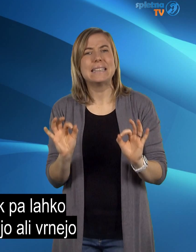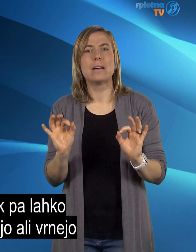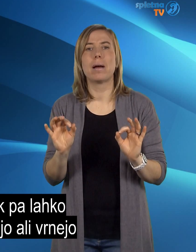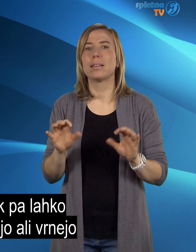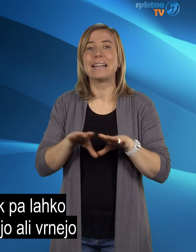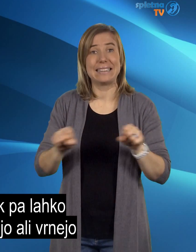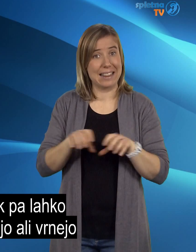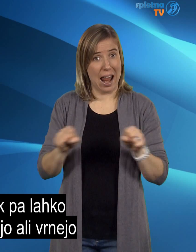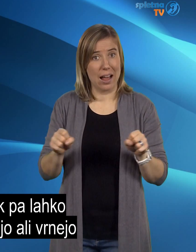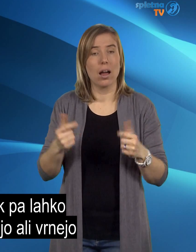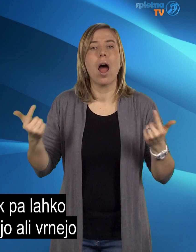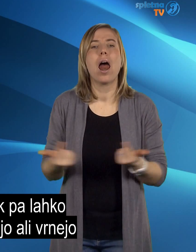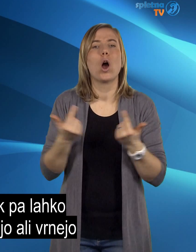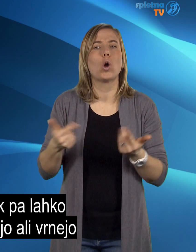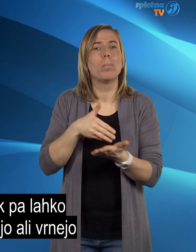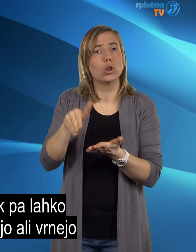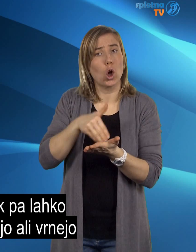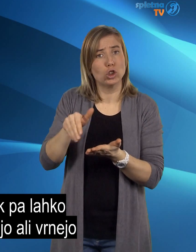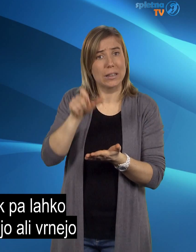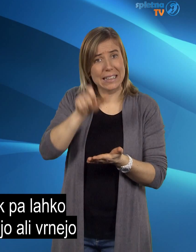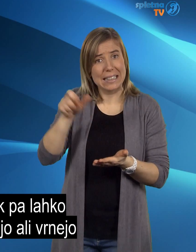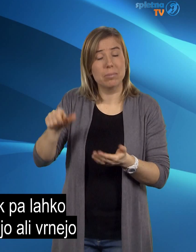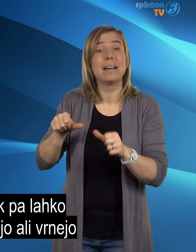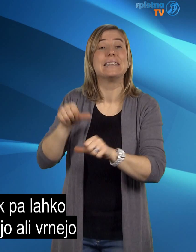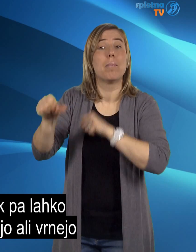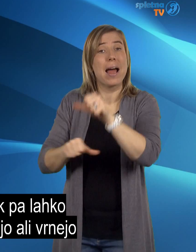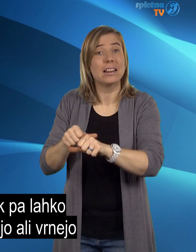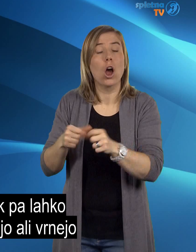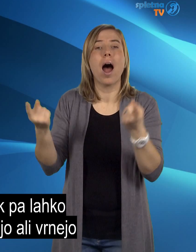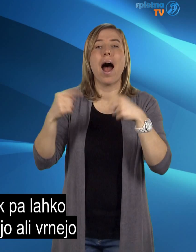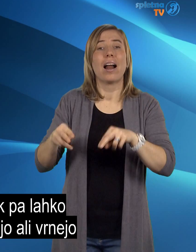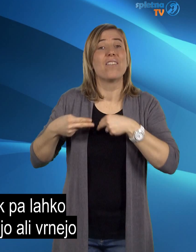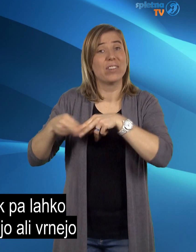Brezhiben izdelek pa lahko potrošniki zamenjajo ali vrnejo le ob soglasju prodajalca.